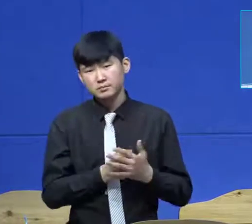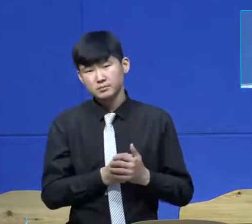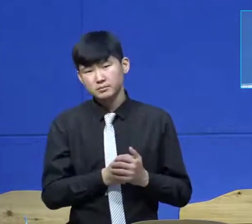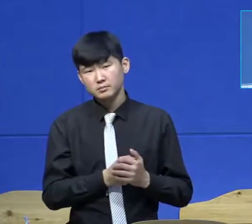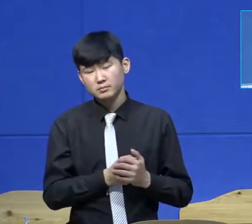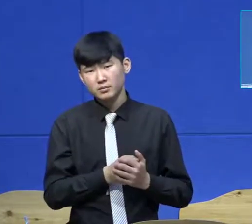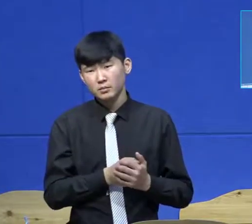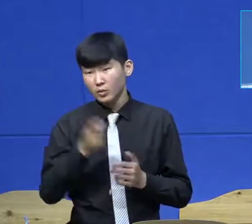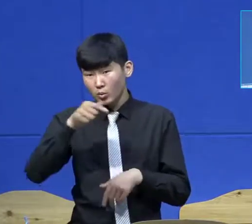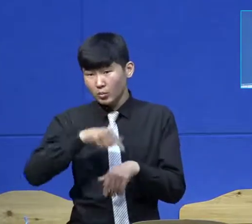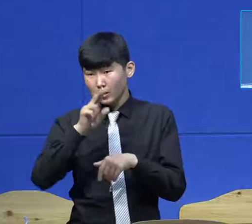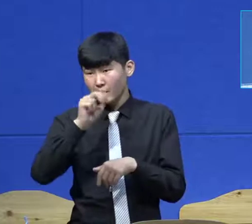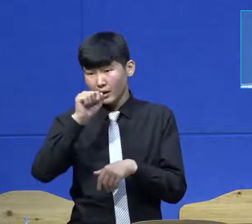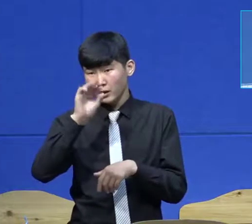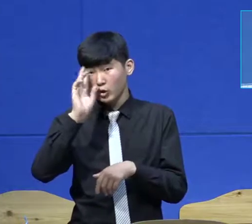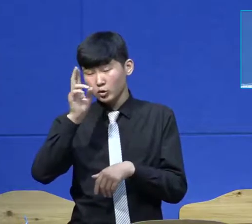Тухайн үеийн католикийн тэр хүч бол